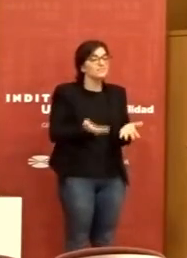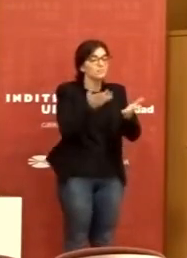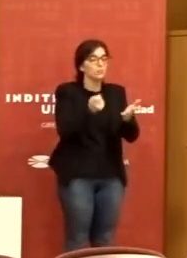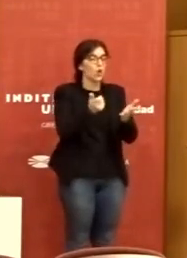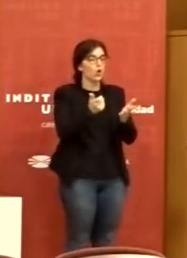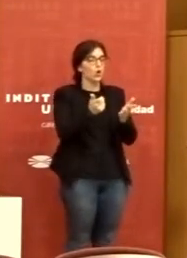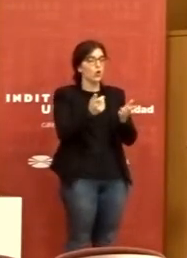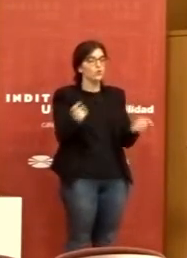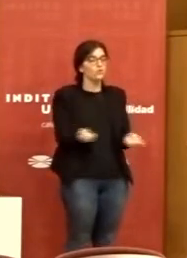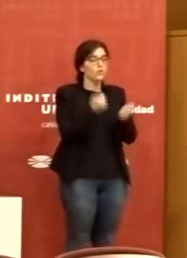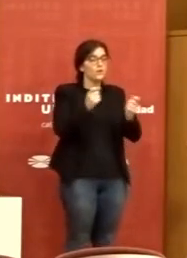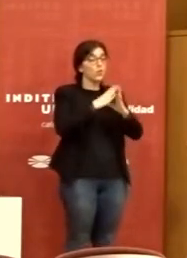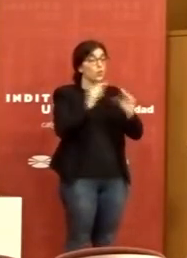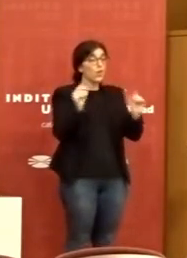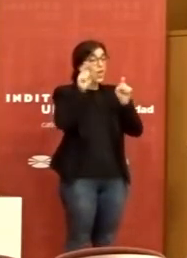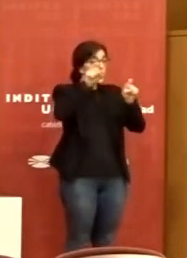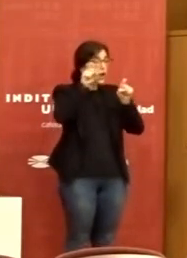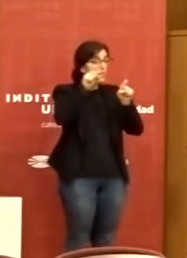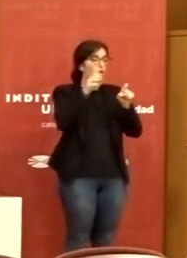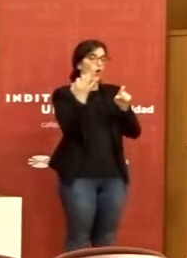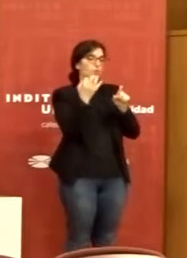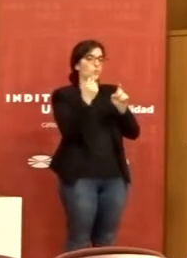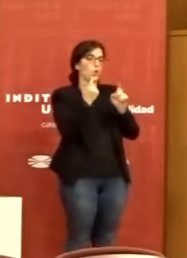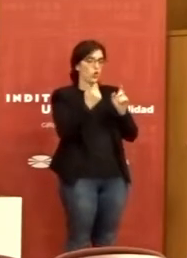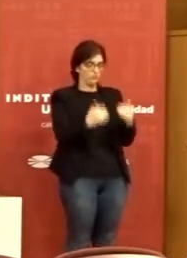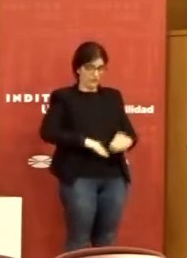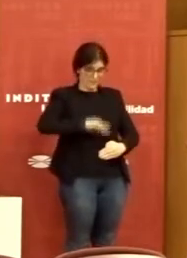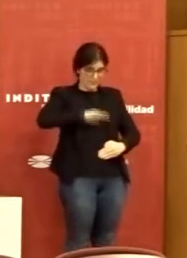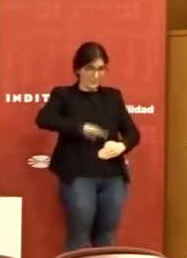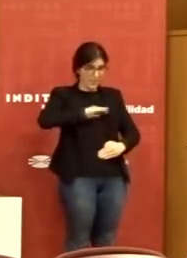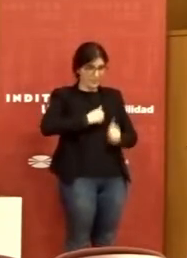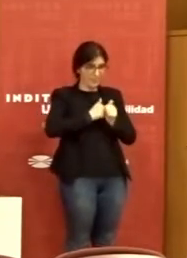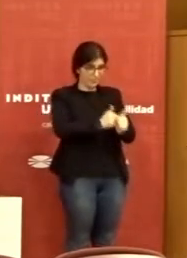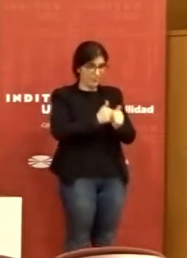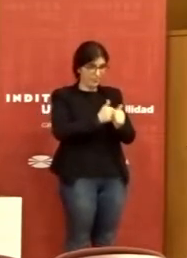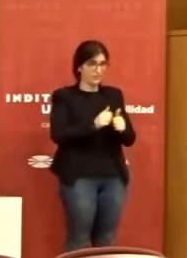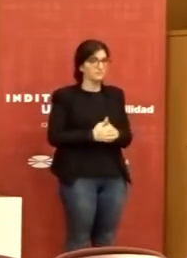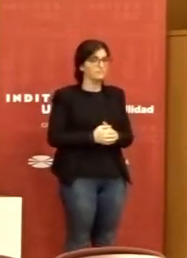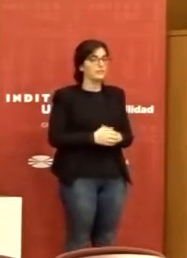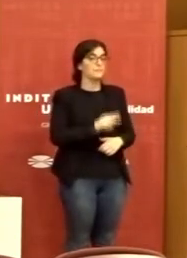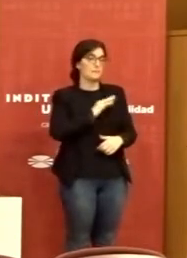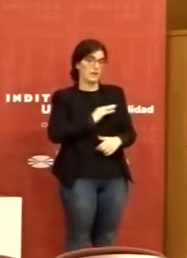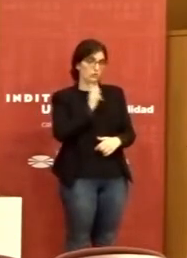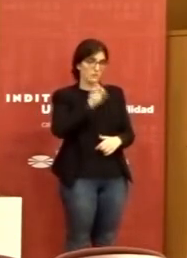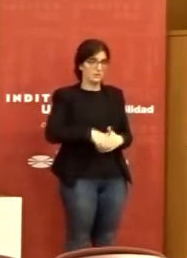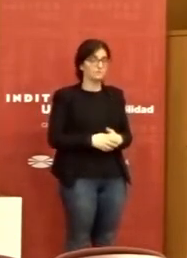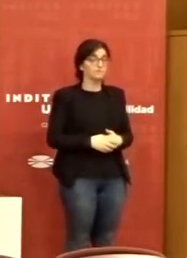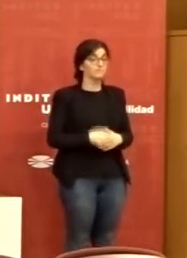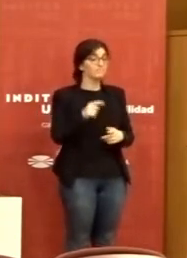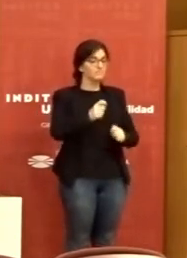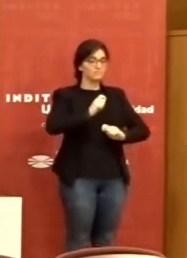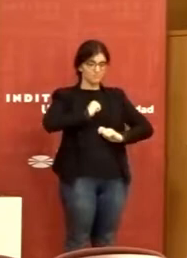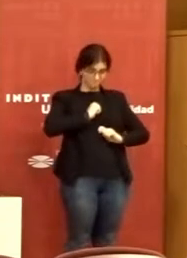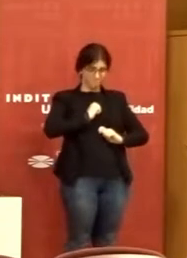educación debe de regirse exclusivamente por criterios de mérito y capacidad. Esta declaración de principios nos obliga a trabajar para hacer efectiva la